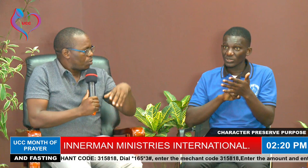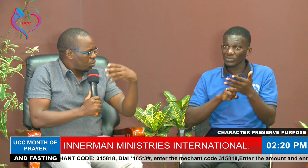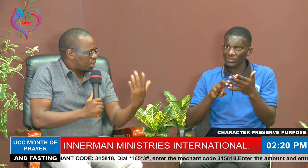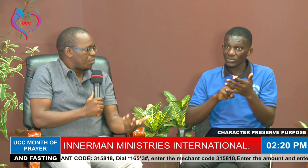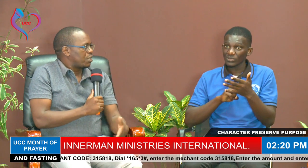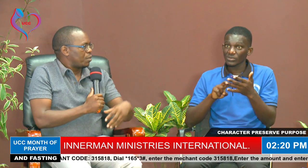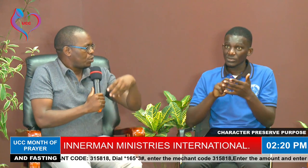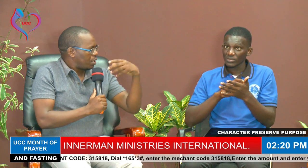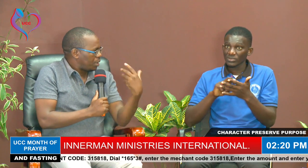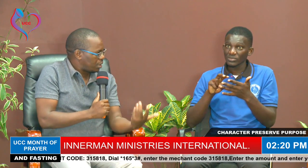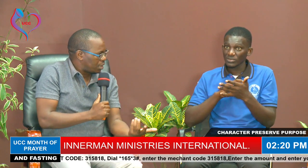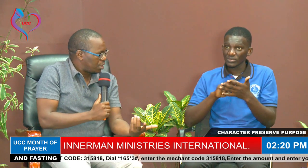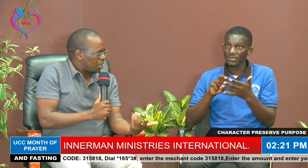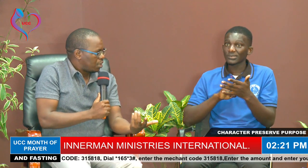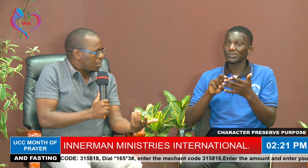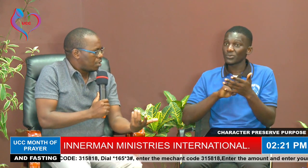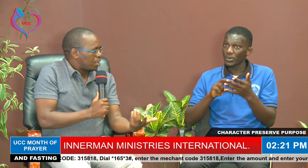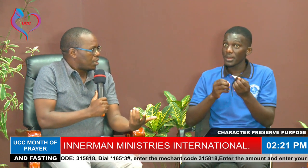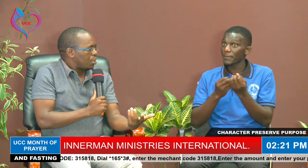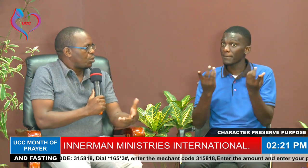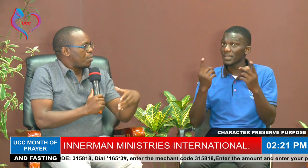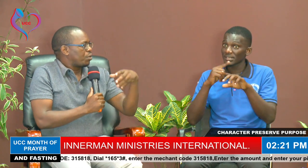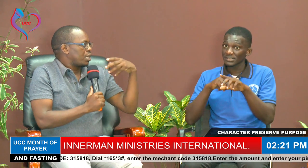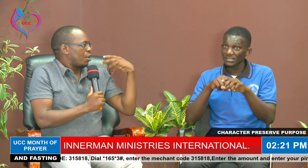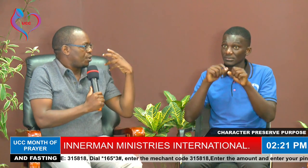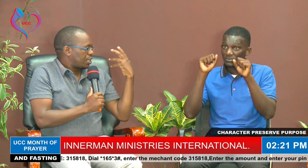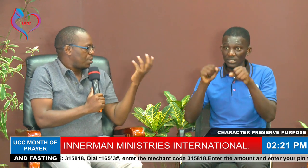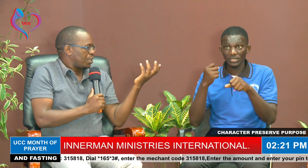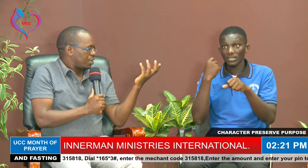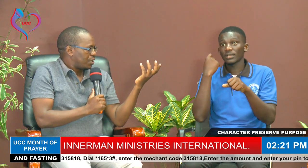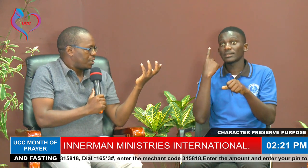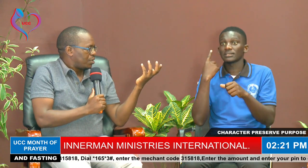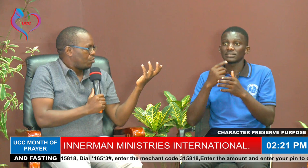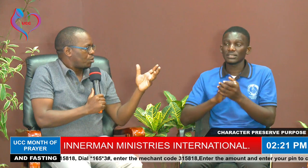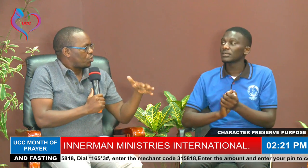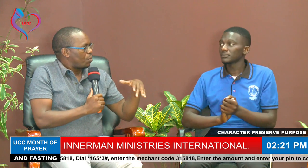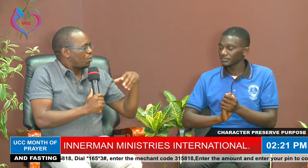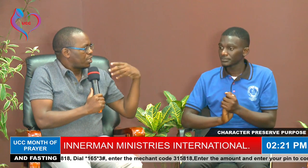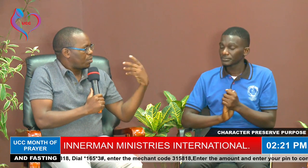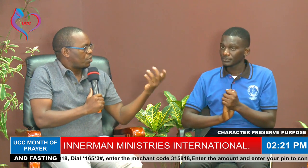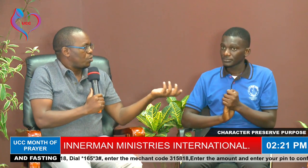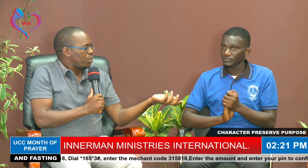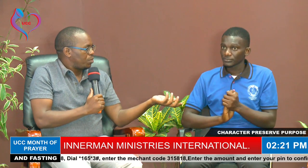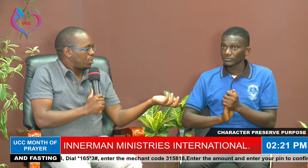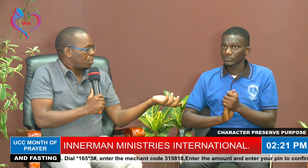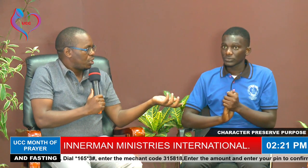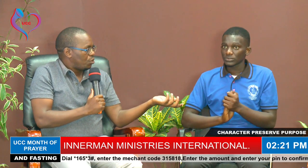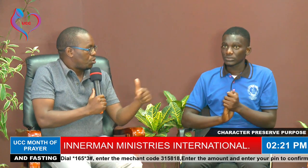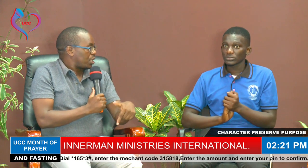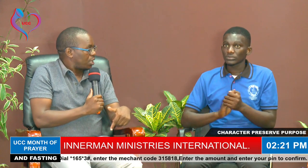New Testament. Emirundi eminji. Kuyamba kutegera Old Testament. Buruo soma Old Testament. Emirundi eminji. Nwezo kutategera